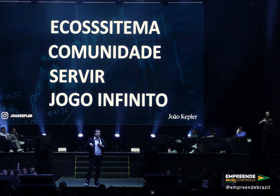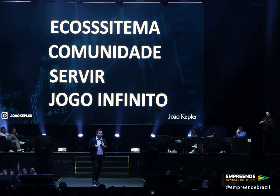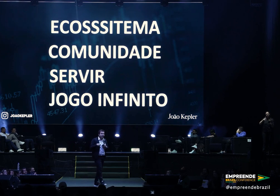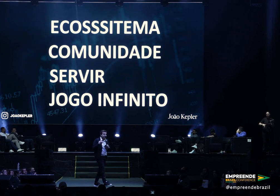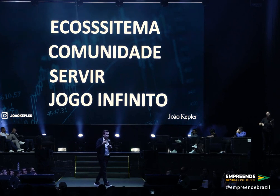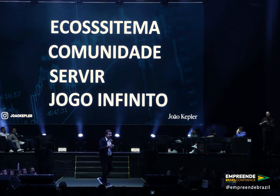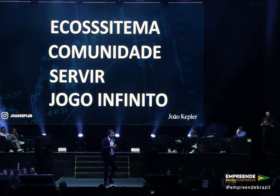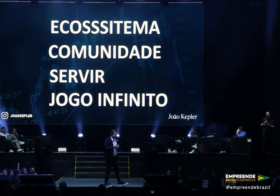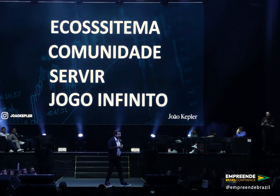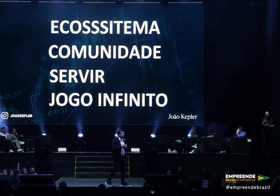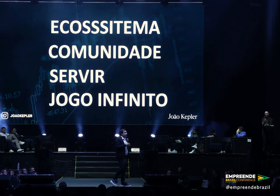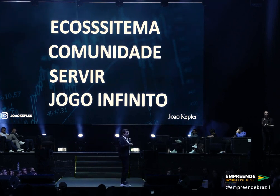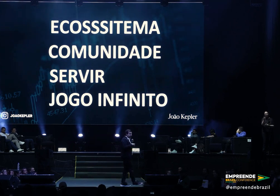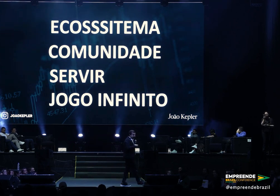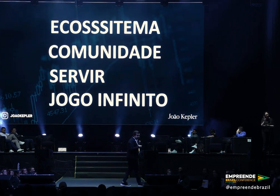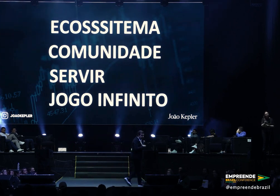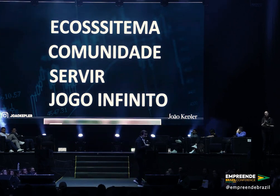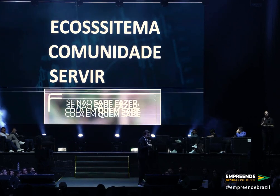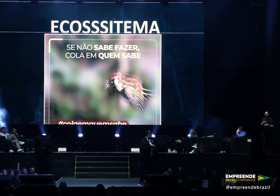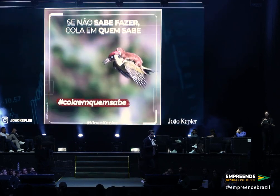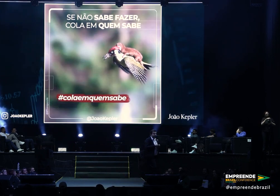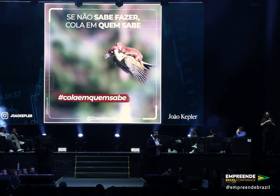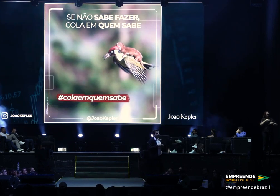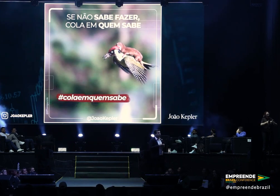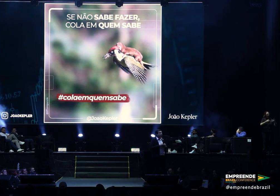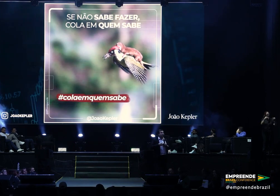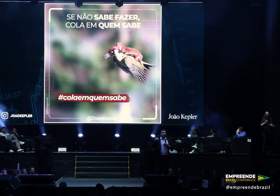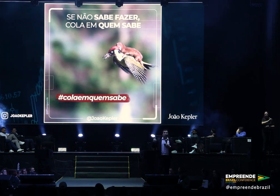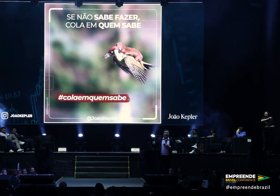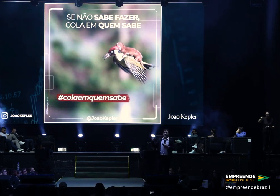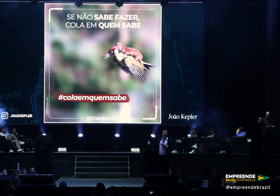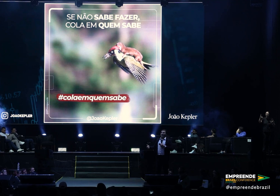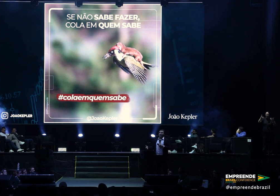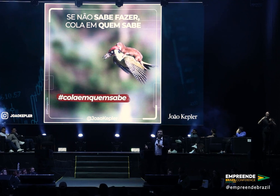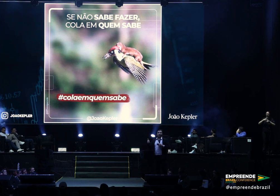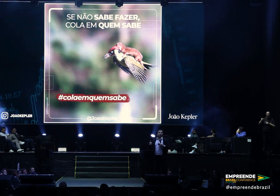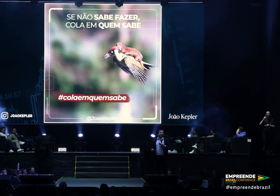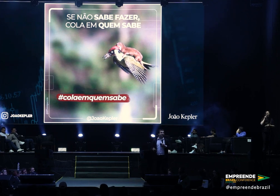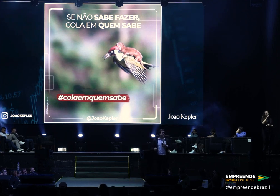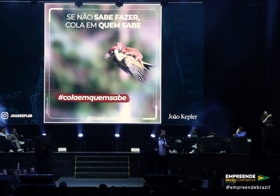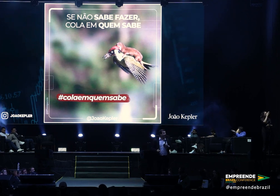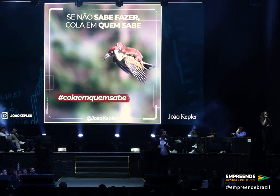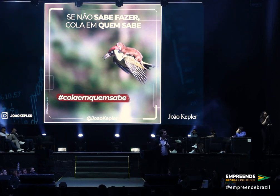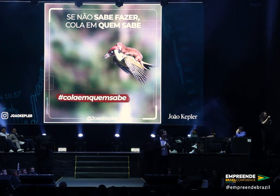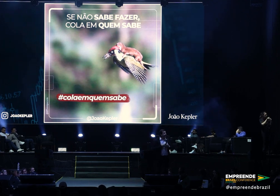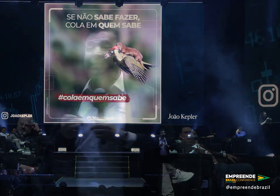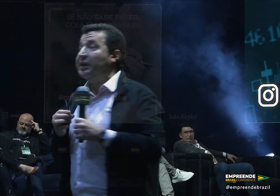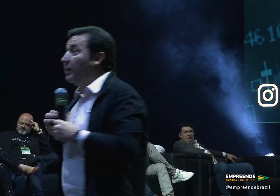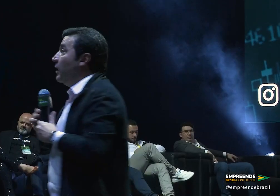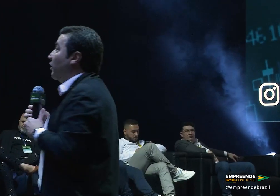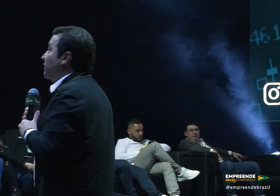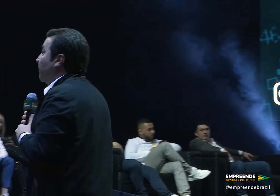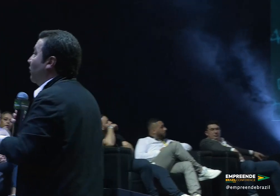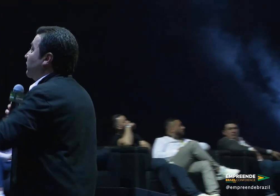Esse é o processo certo de fazer se você quer ser um empresário vencedor coa Quem sabe se você não sabe fazer cara procura quem sabe